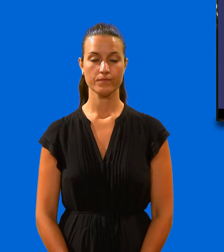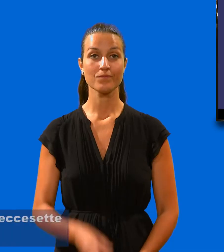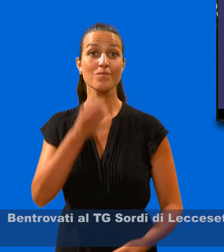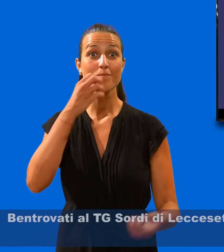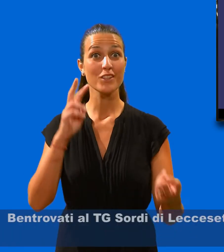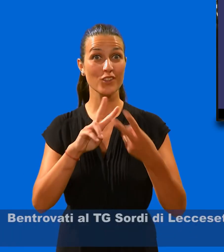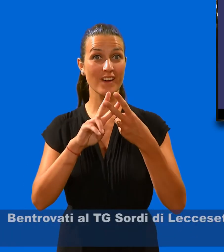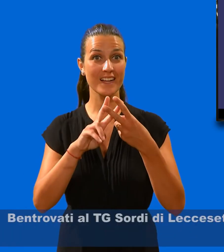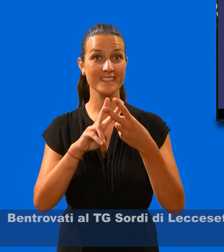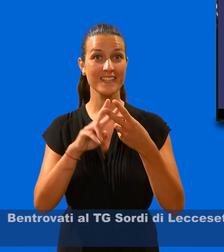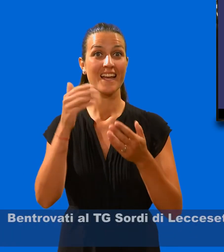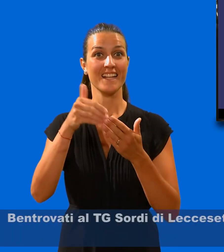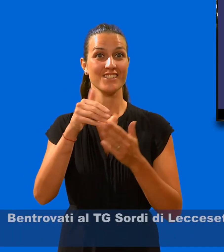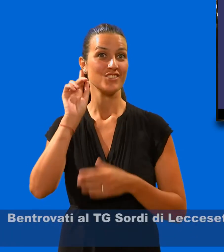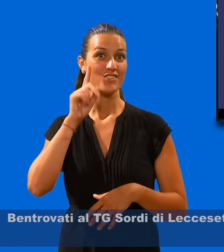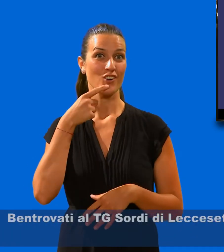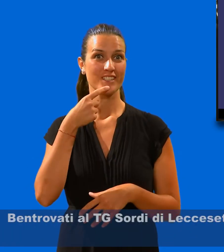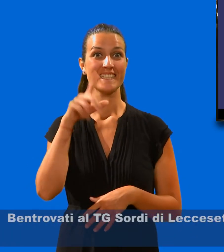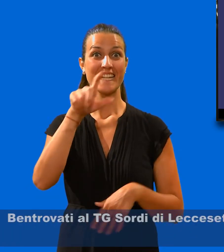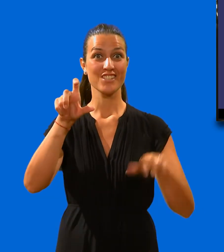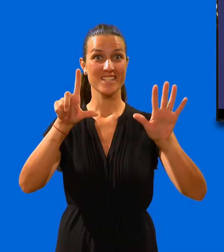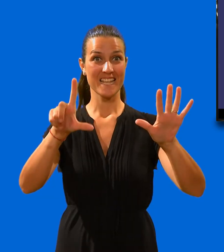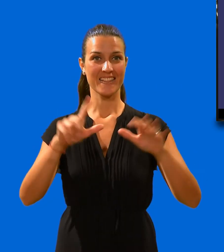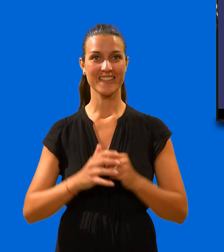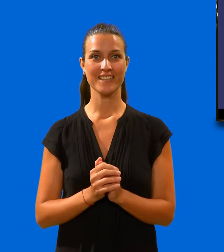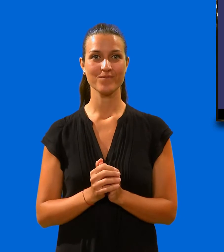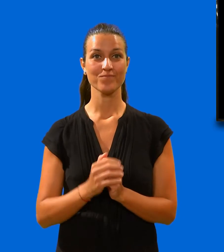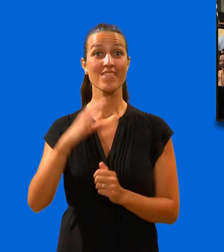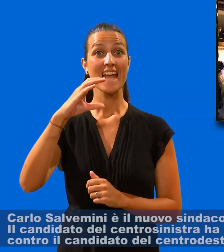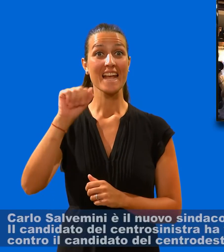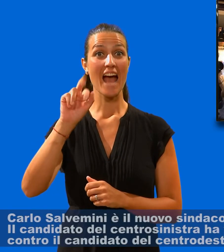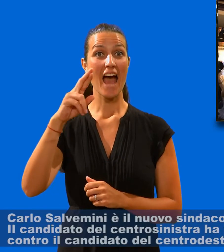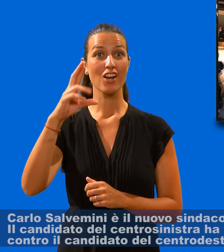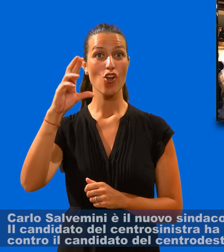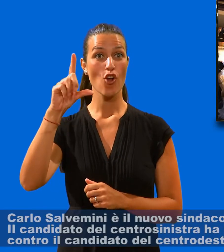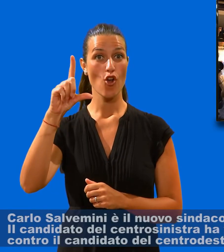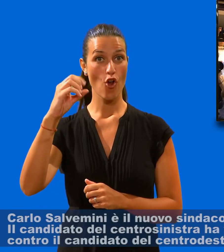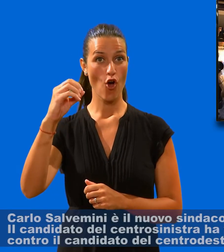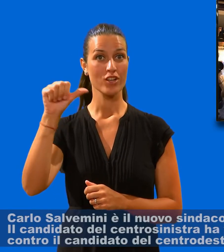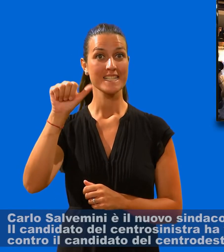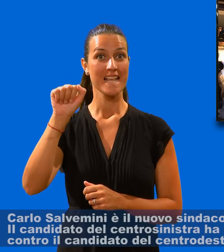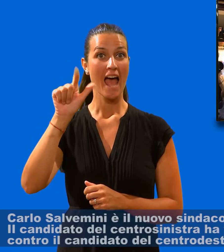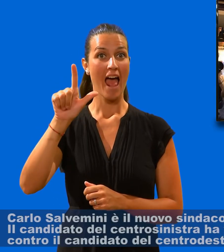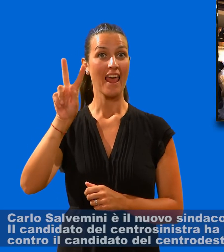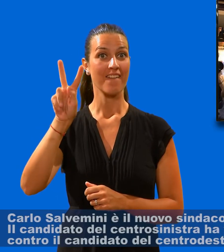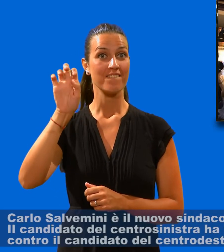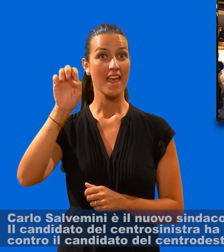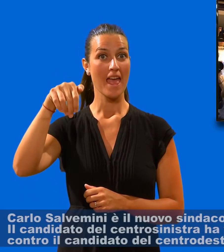bentrovati al tg sordi di lecce 7 carlo salvemini è il nuovo sindaco